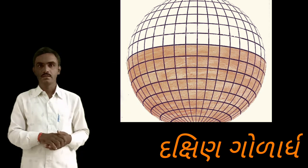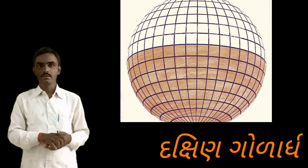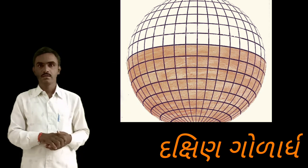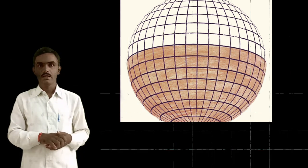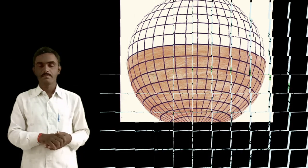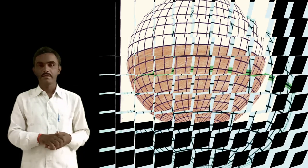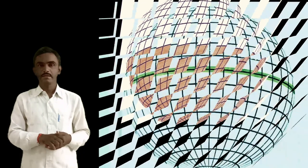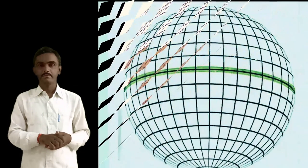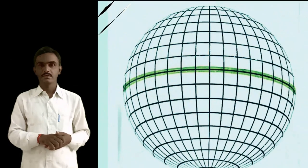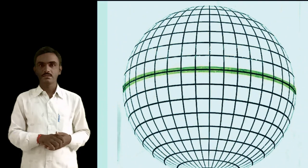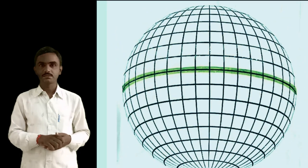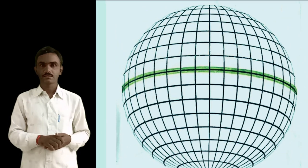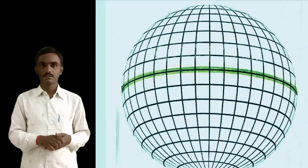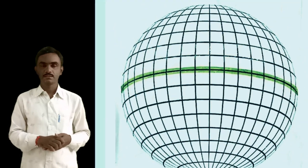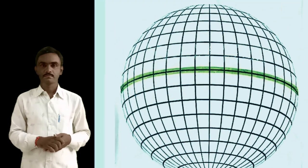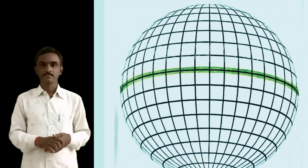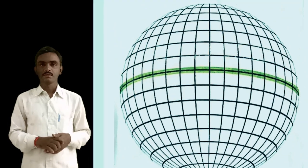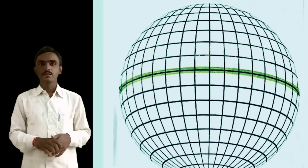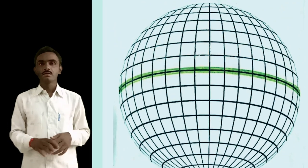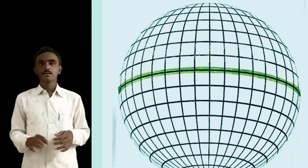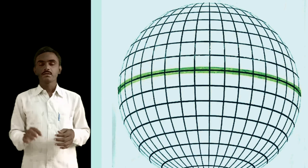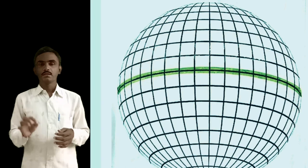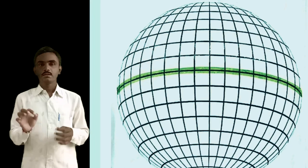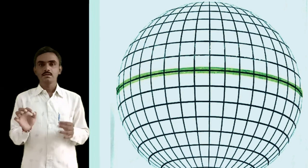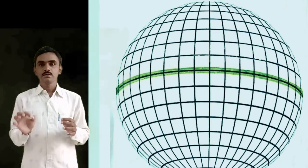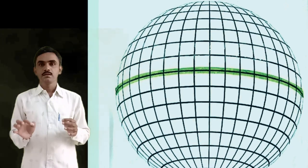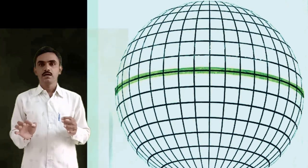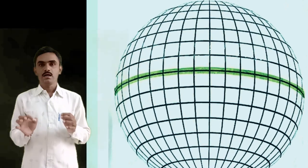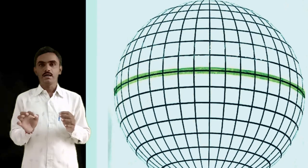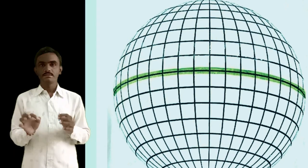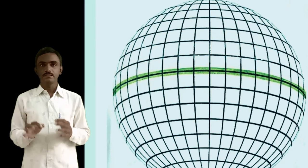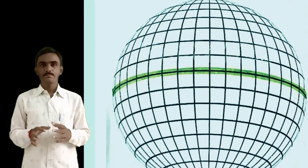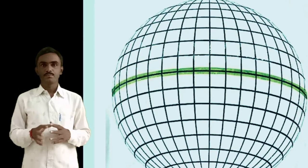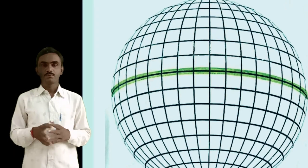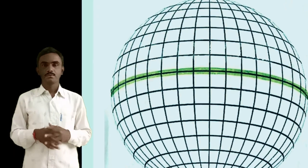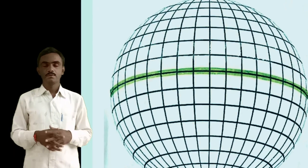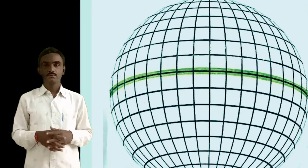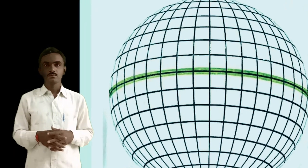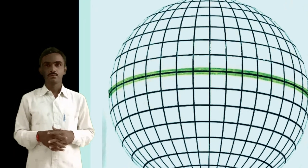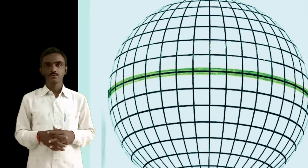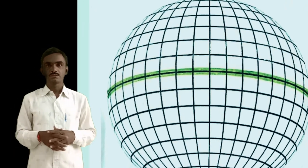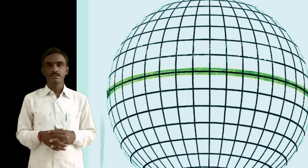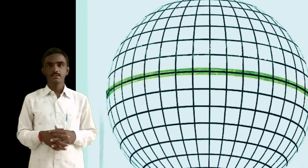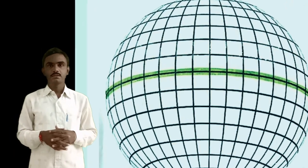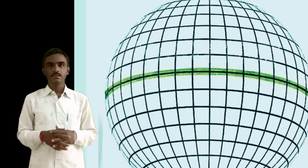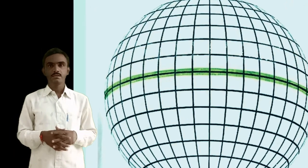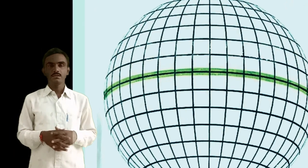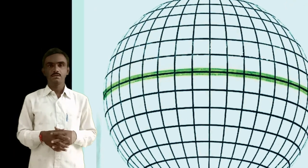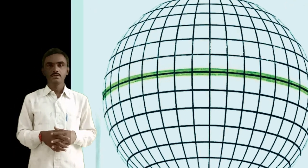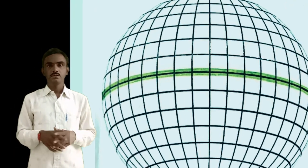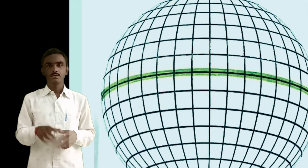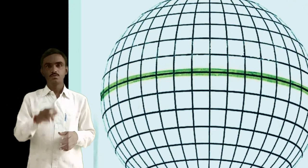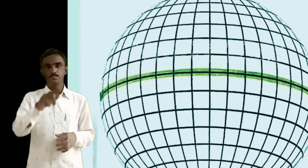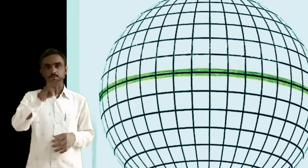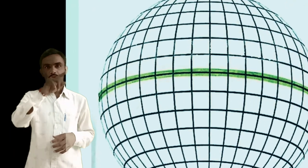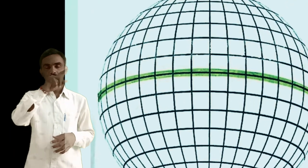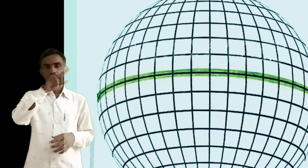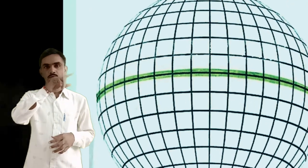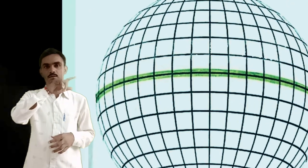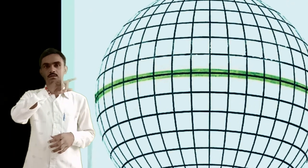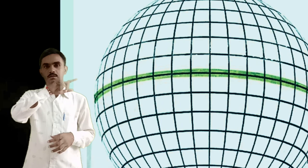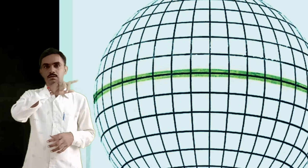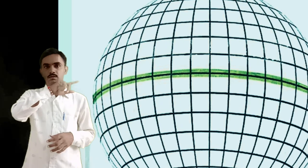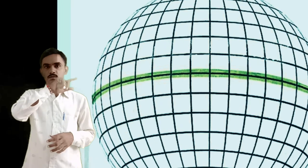એટલે આપણે એમ કહી શકીએ કે આ જે પૃથ્વીનો ગોળો છે તેની